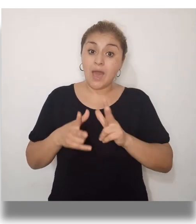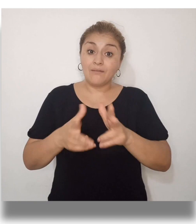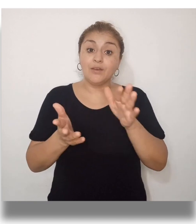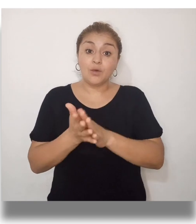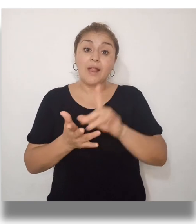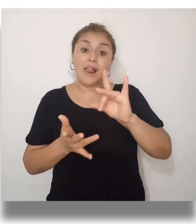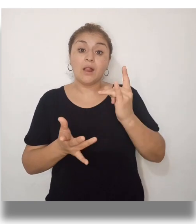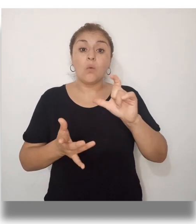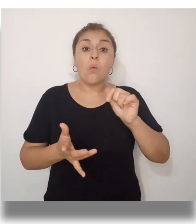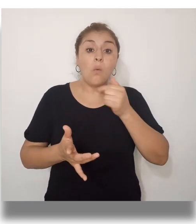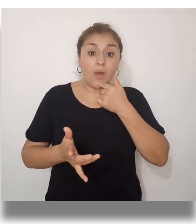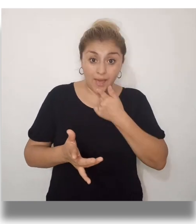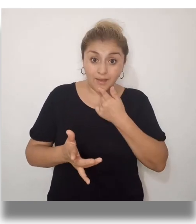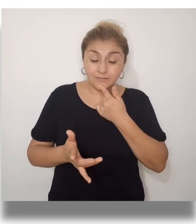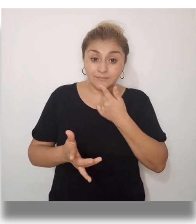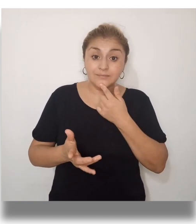el capítulo 15